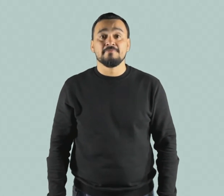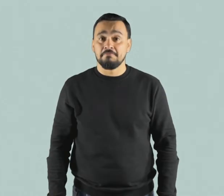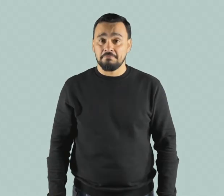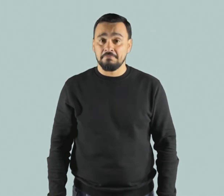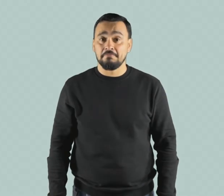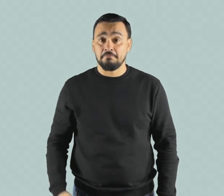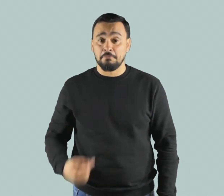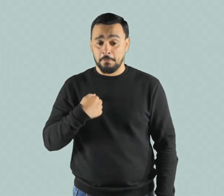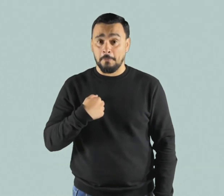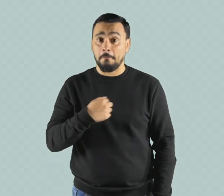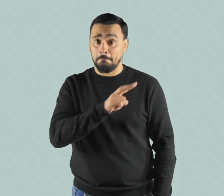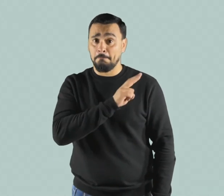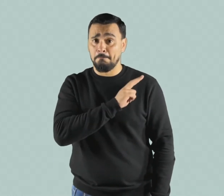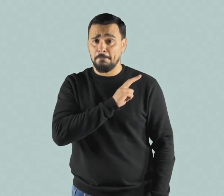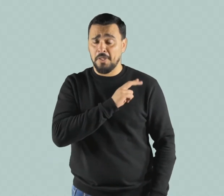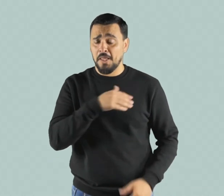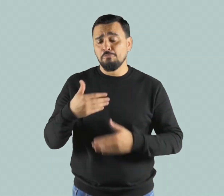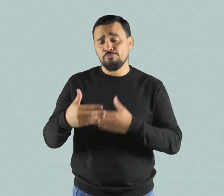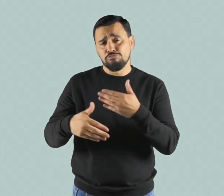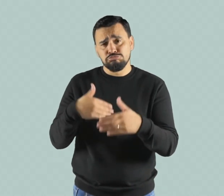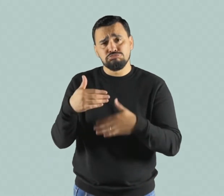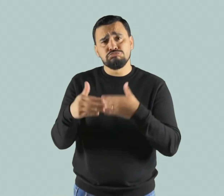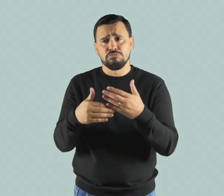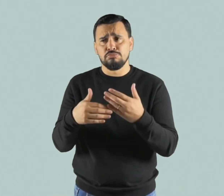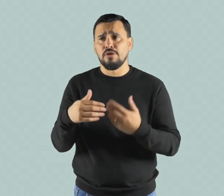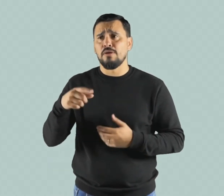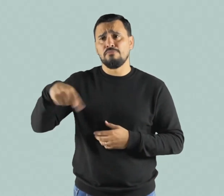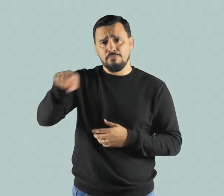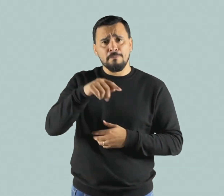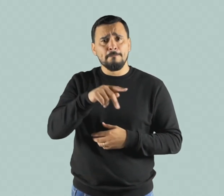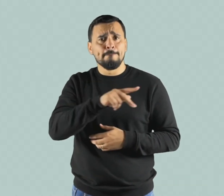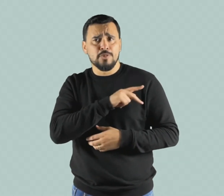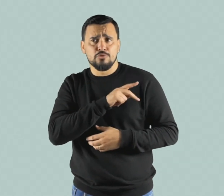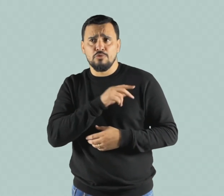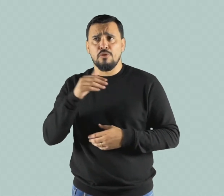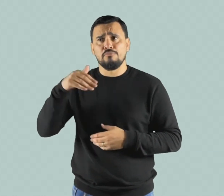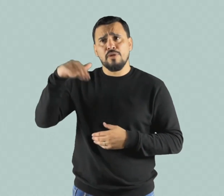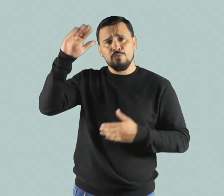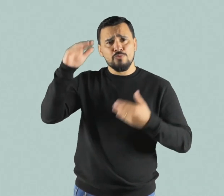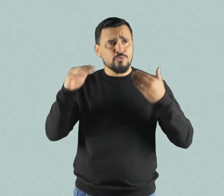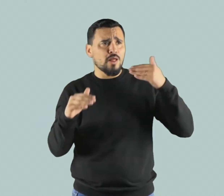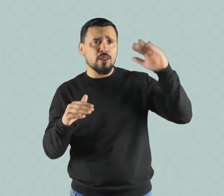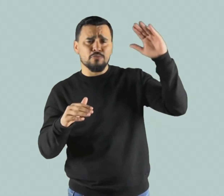A lo largo de mi vida, tuve contacto con muchas personas mayores.